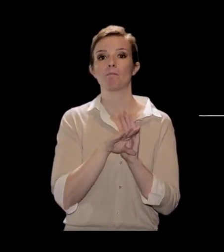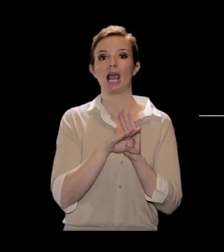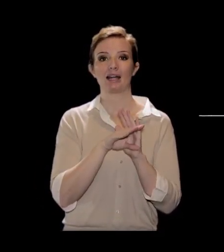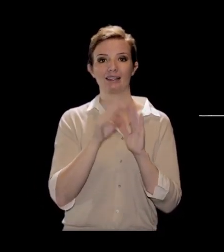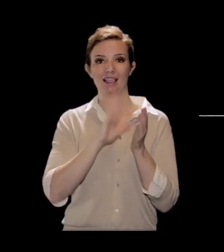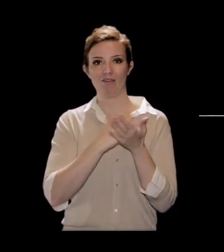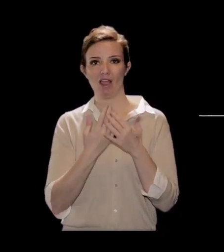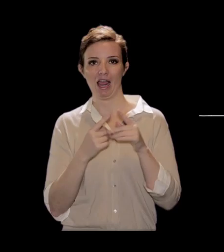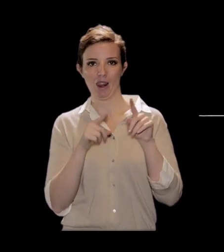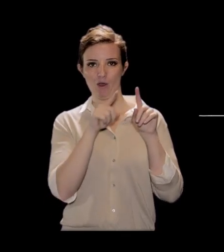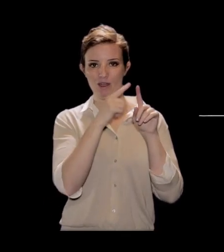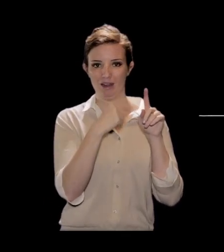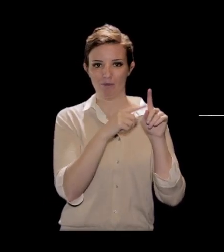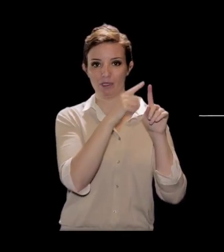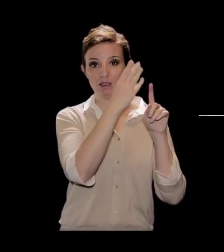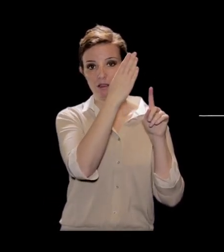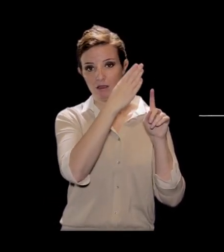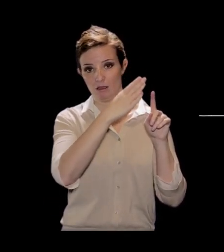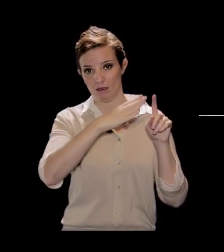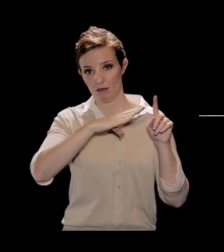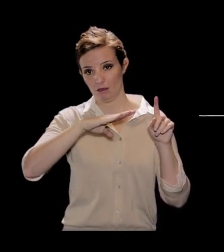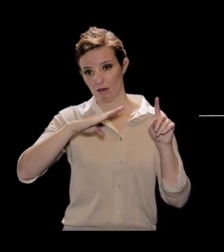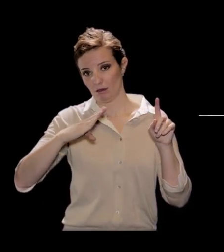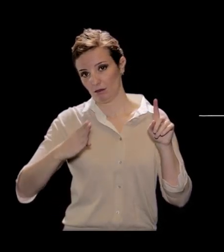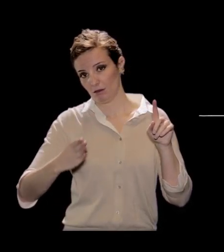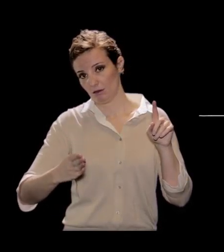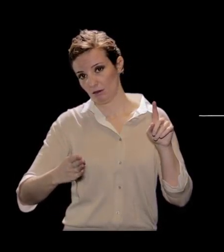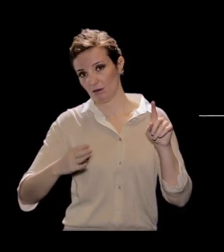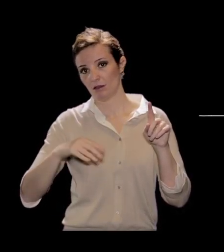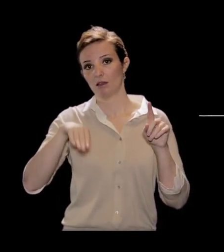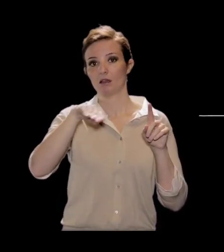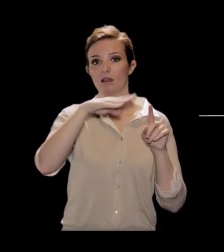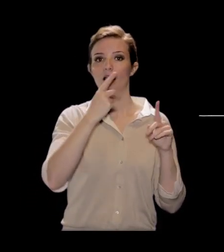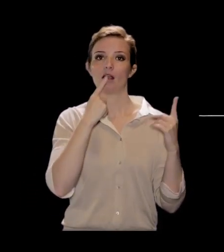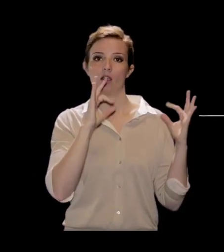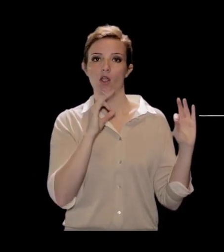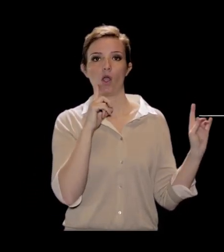questo valore e avrà questo andamento.